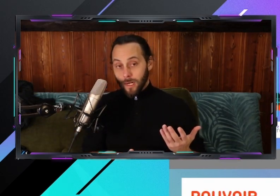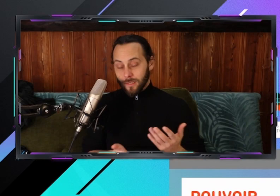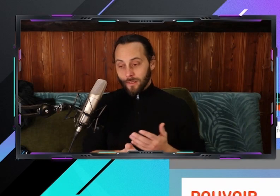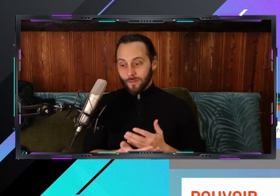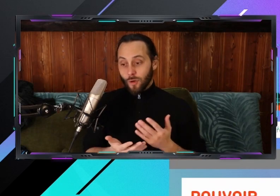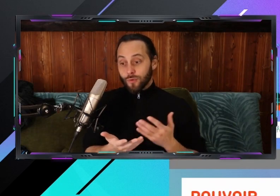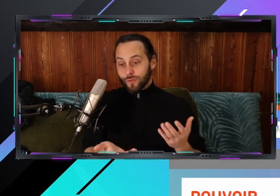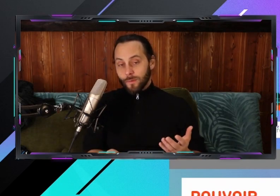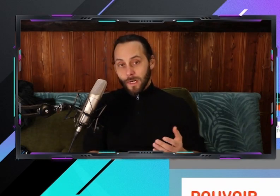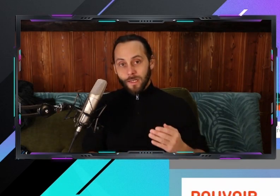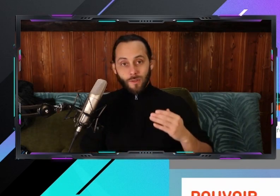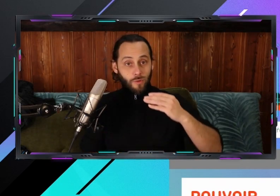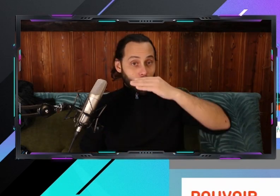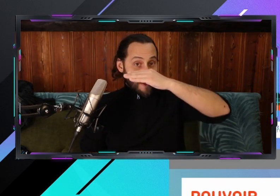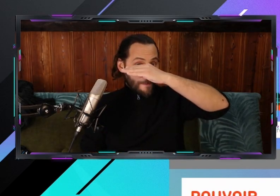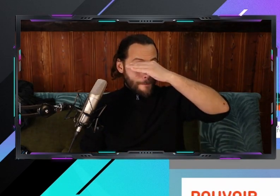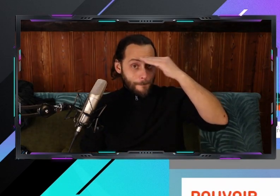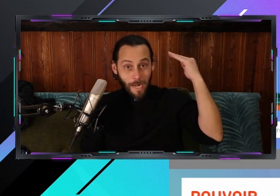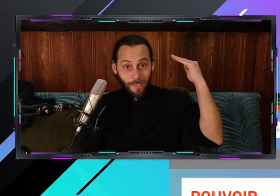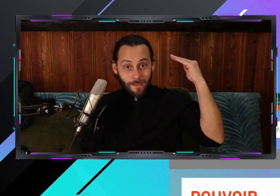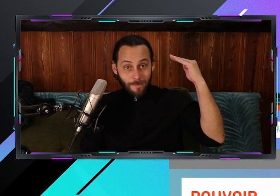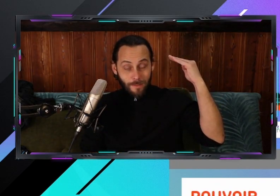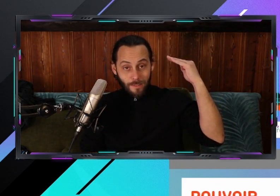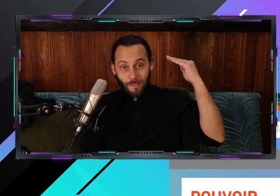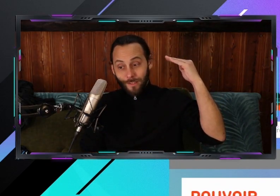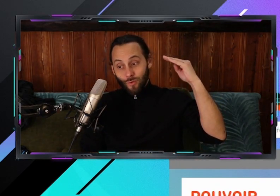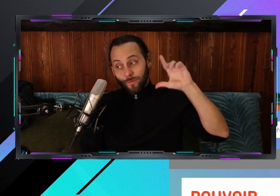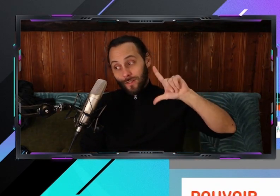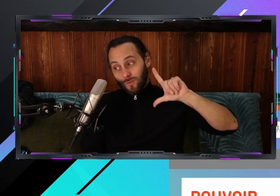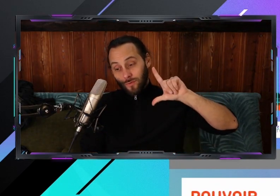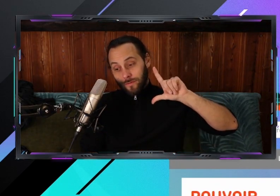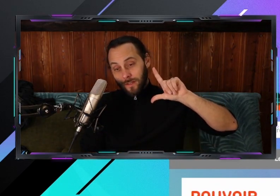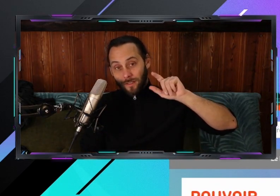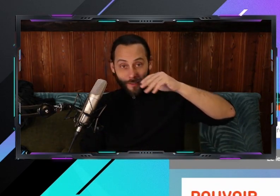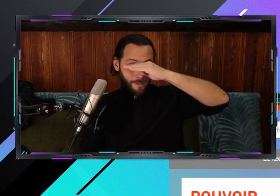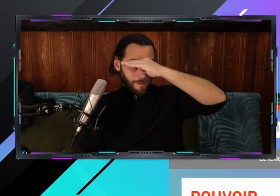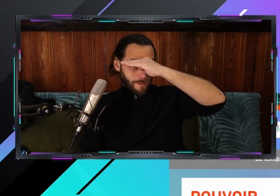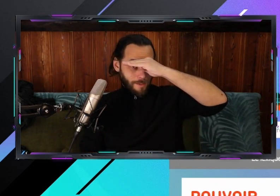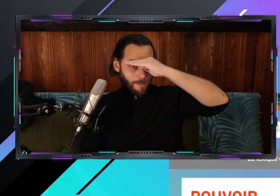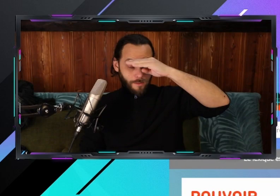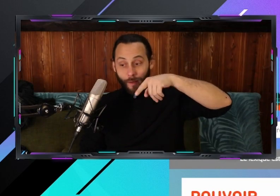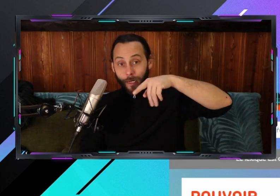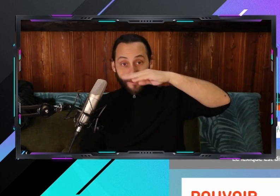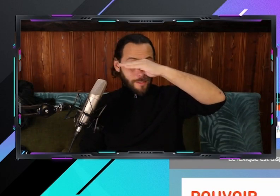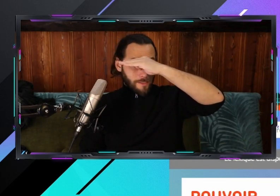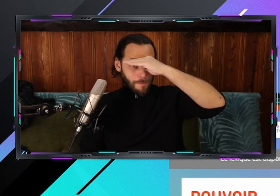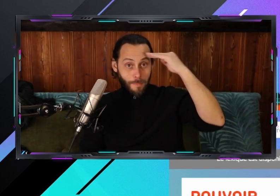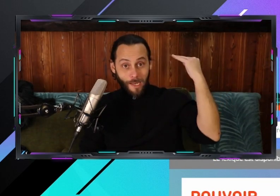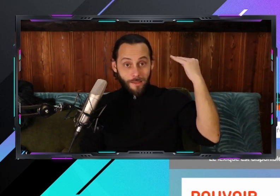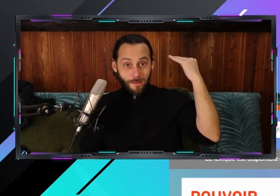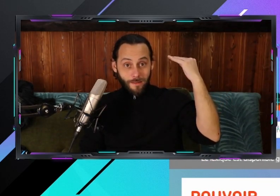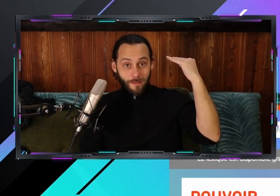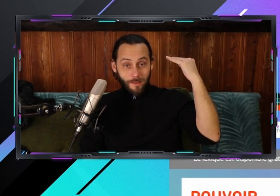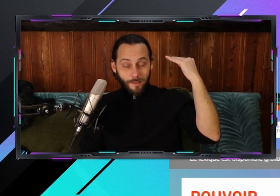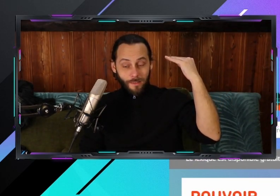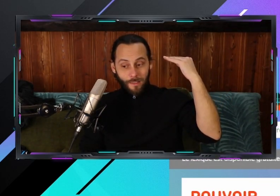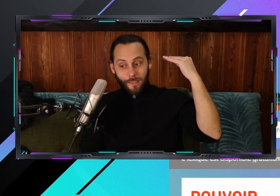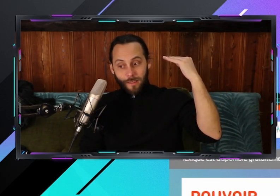moi malade, hein, comme je suis malade, donc malade. Il y avait 2 façons de le faire. D'après le site, c'est malade.